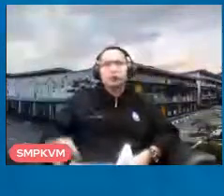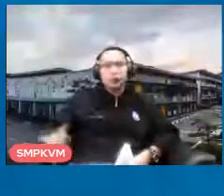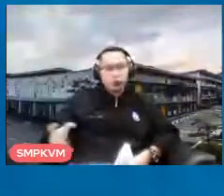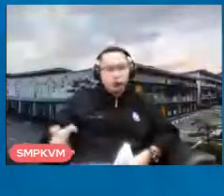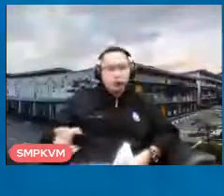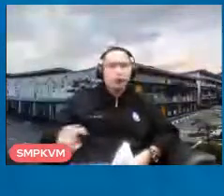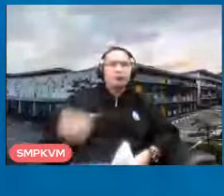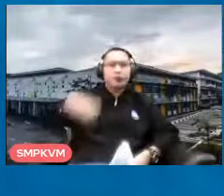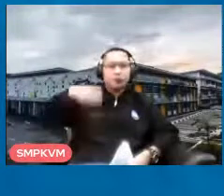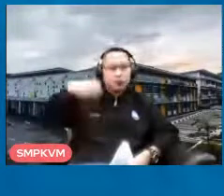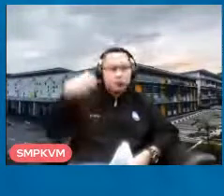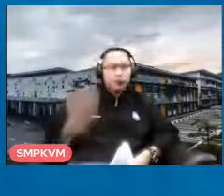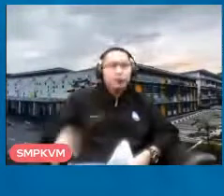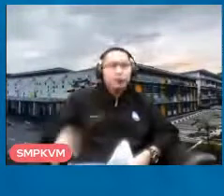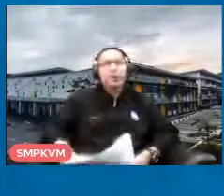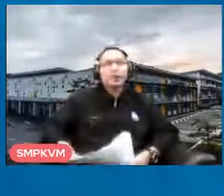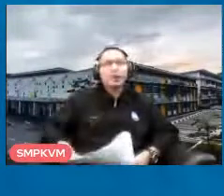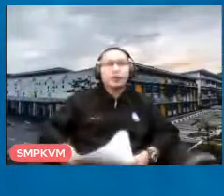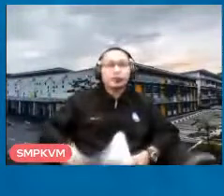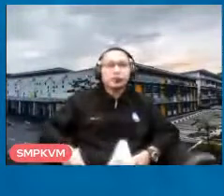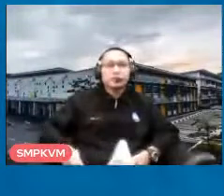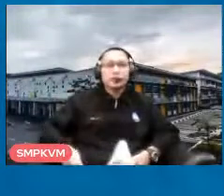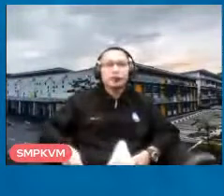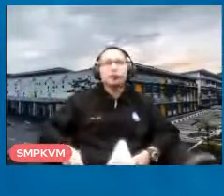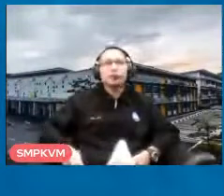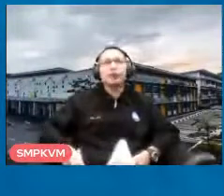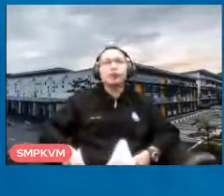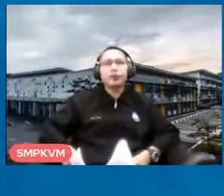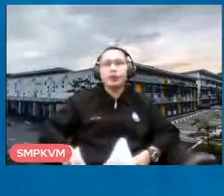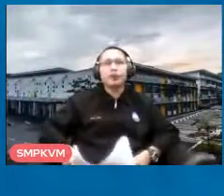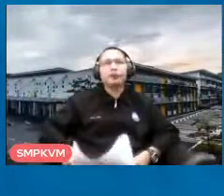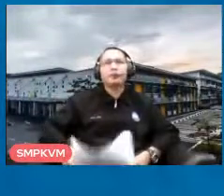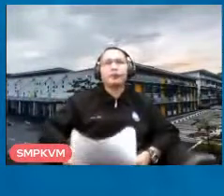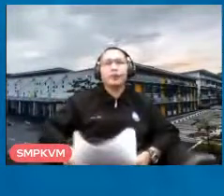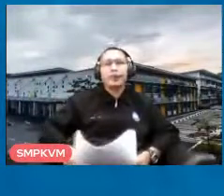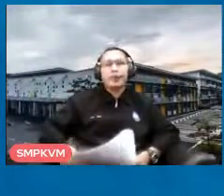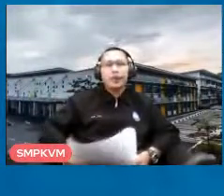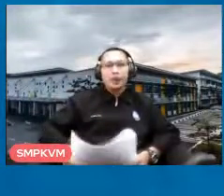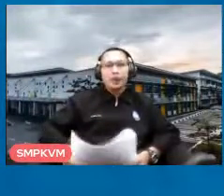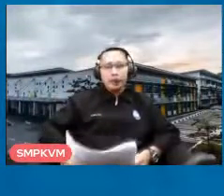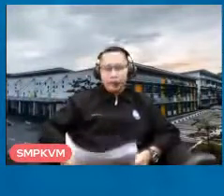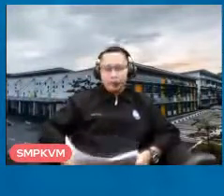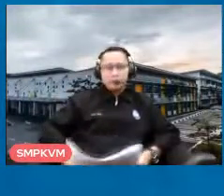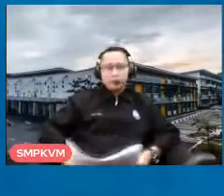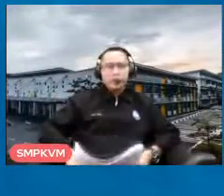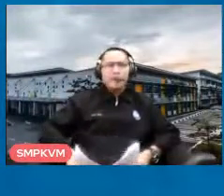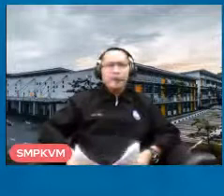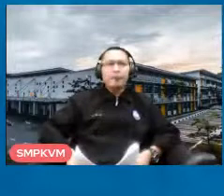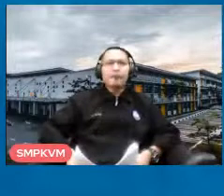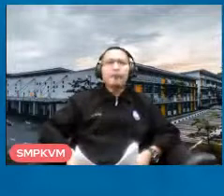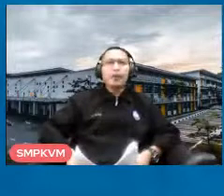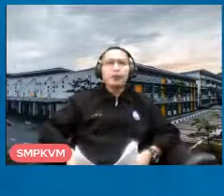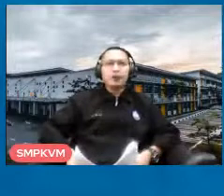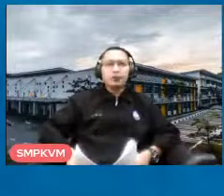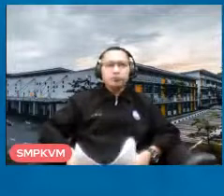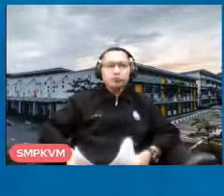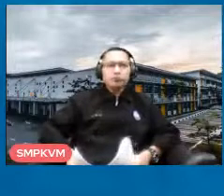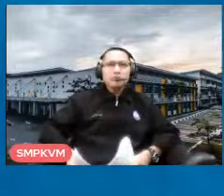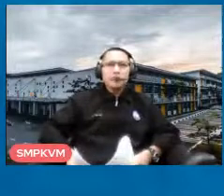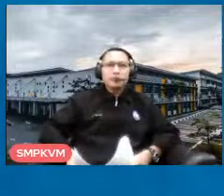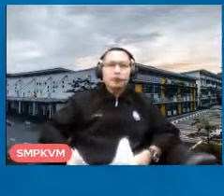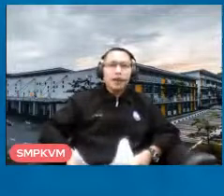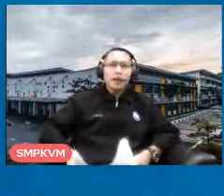Kamu cubodak tak tidur selimut terkadang tuh ah bagi freekick ada kiri satunya membawa